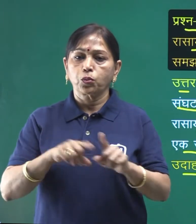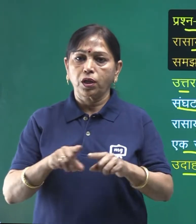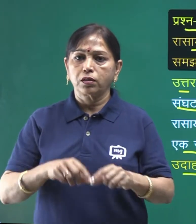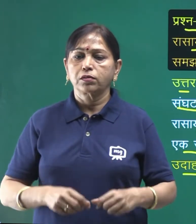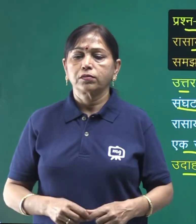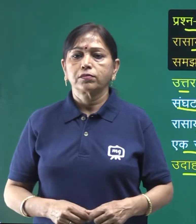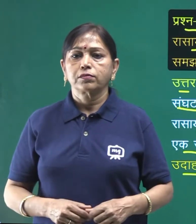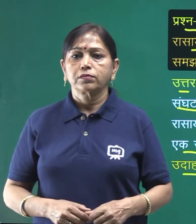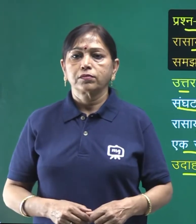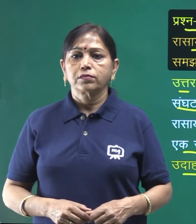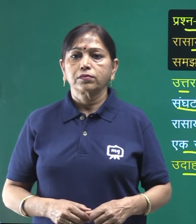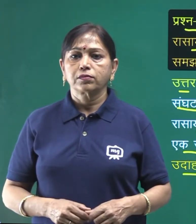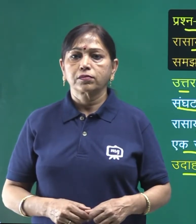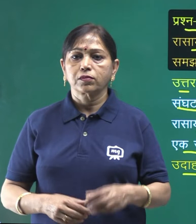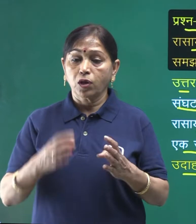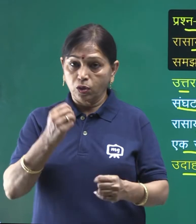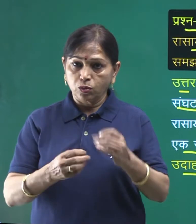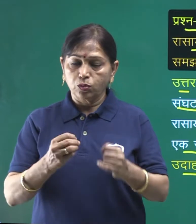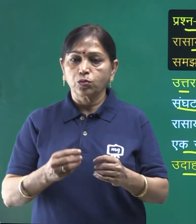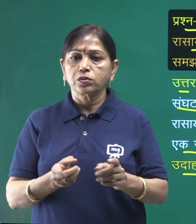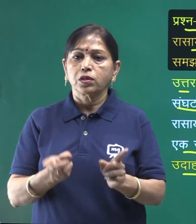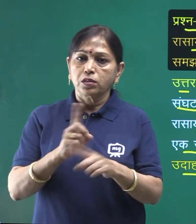उदाहरण दूध से दही का बनना,